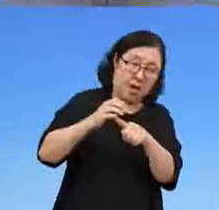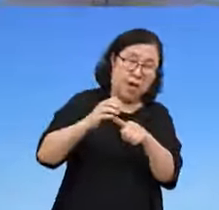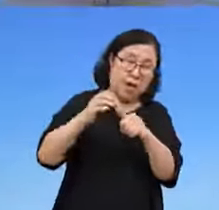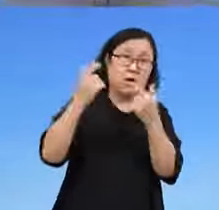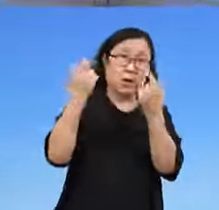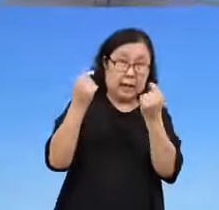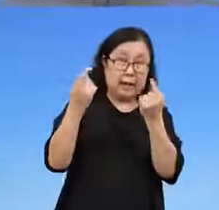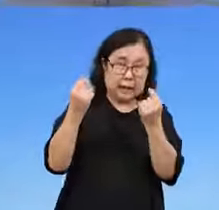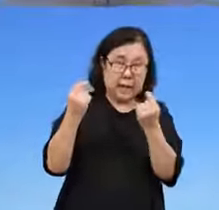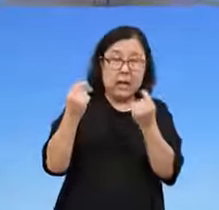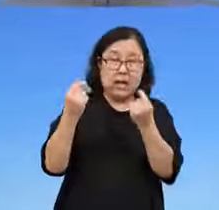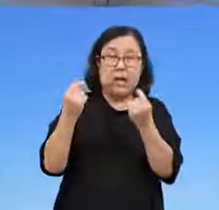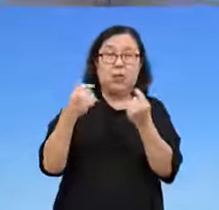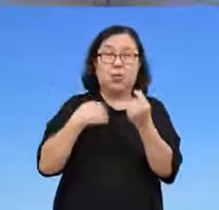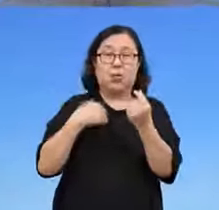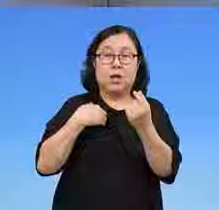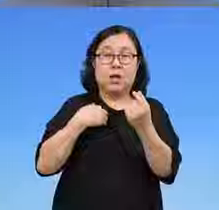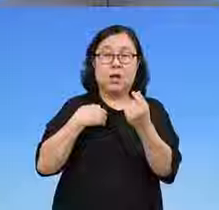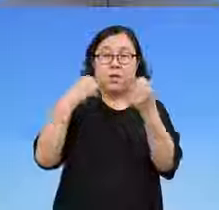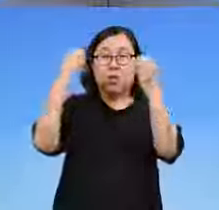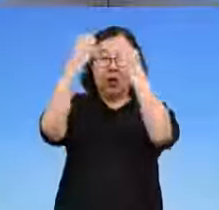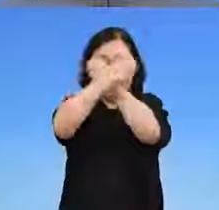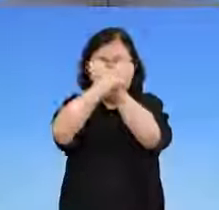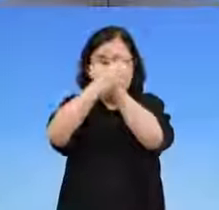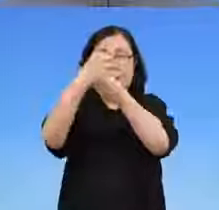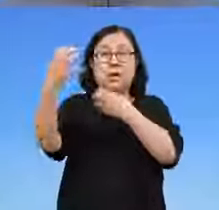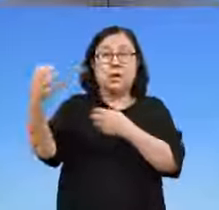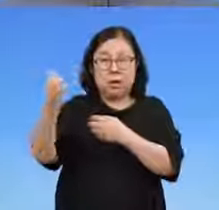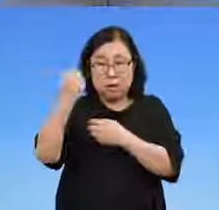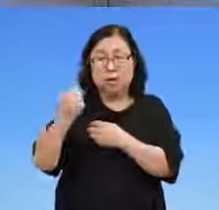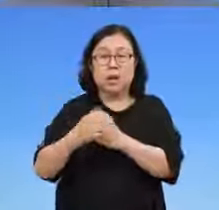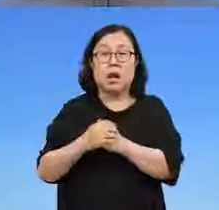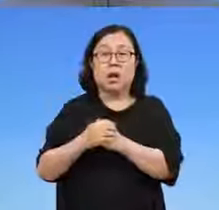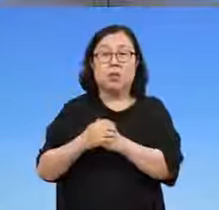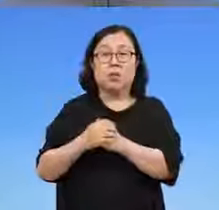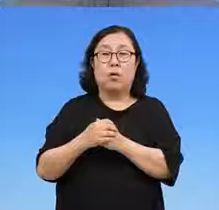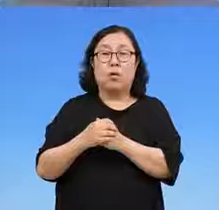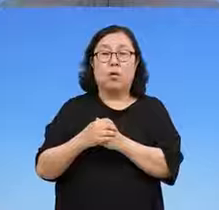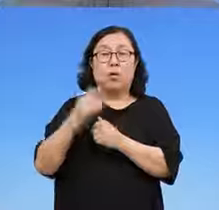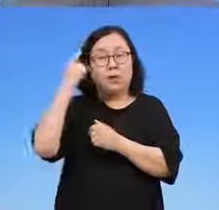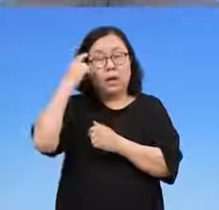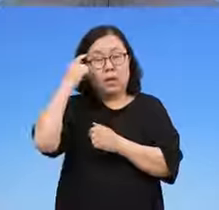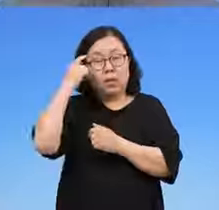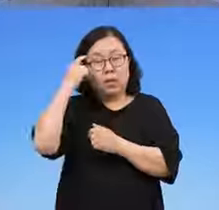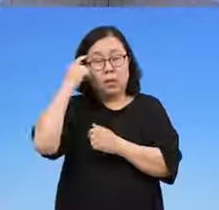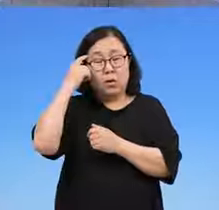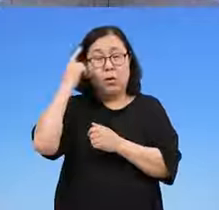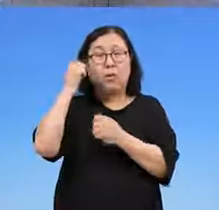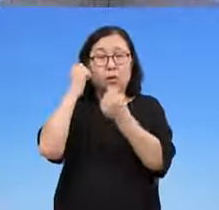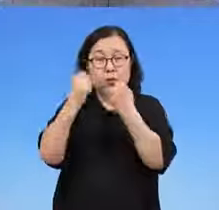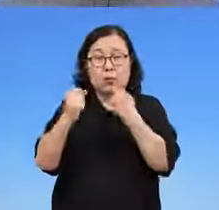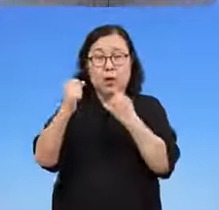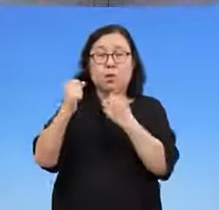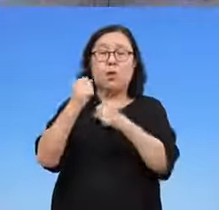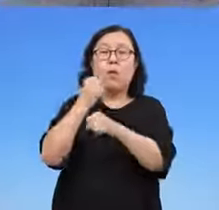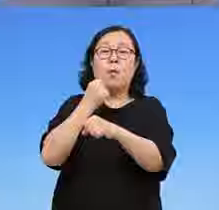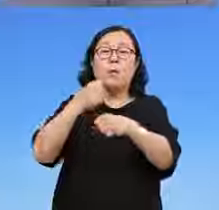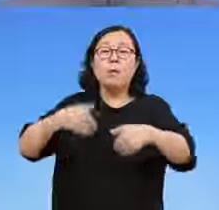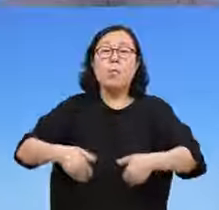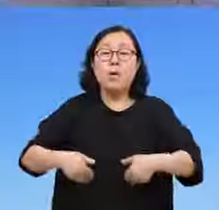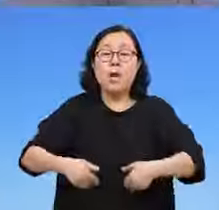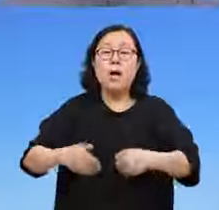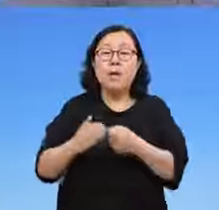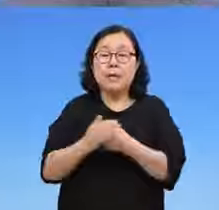그럼에도 불구하고 해야 되기 때문에 지붕 뚫은 거랑 똑같은 이유예요. 어떡합니까? 오해를 받아야 되면